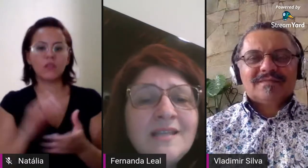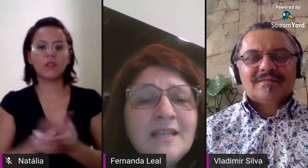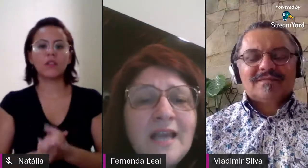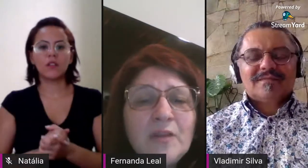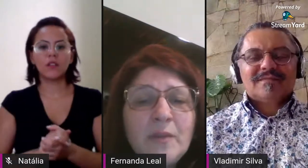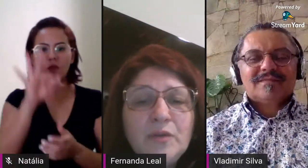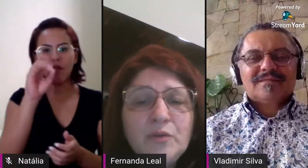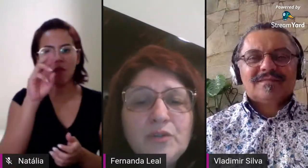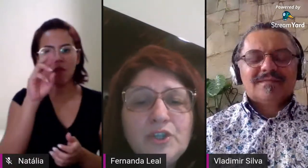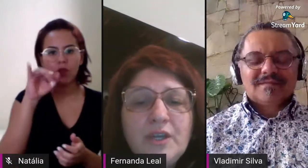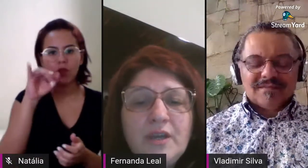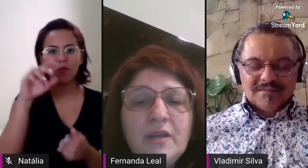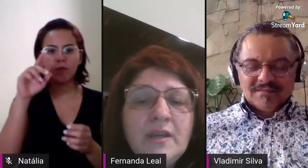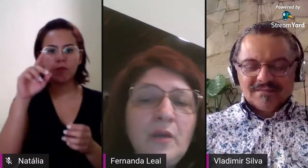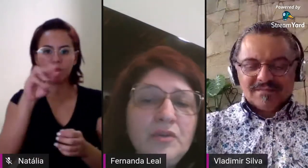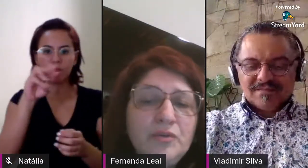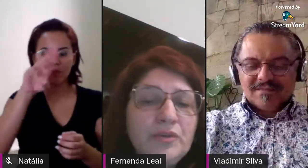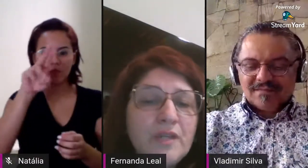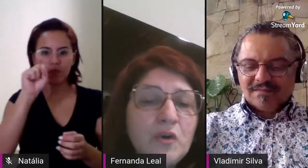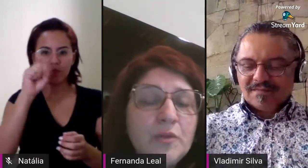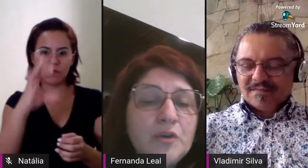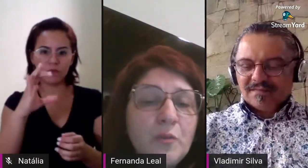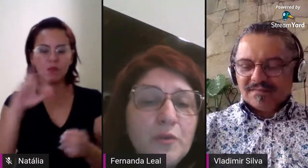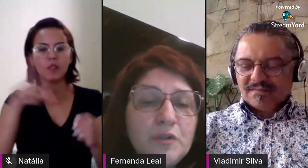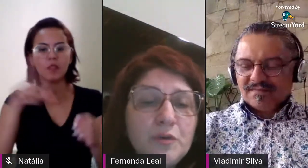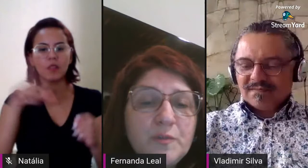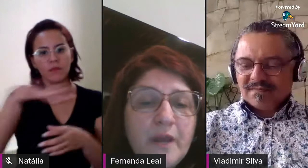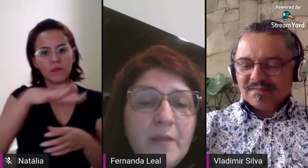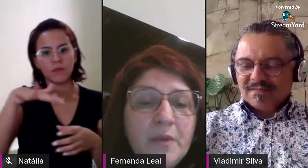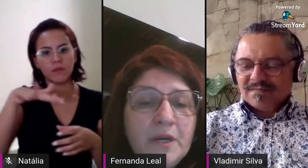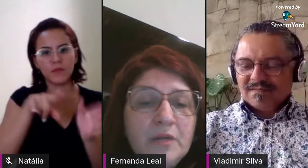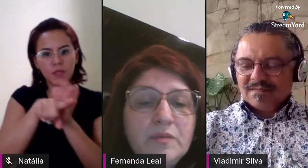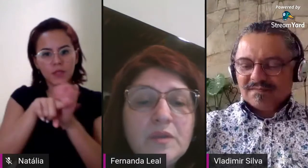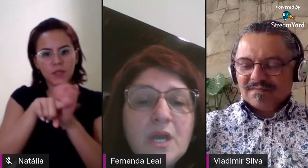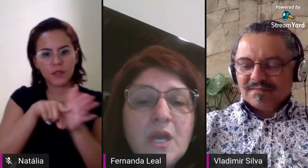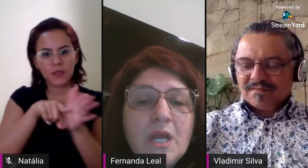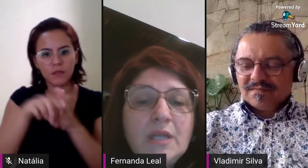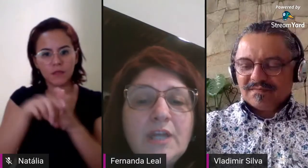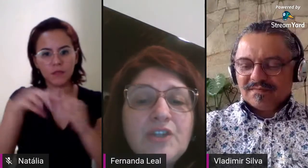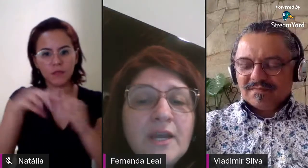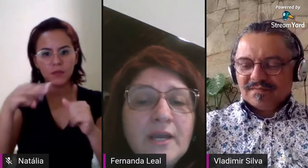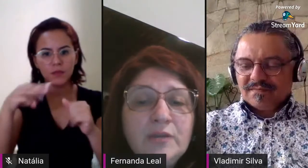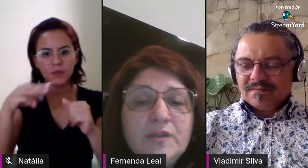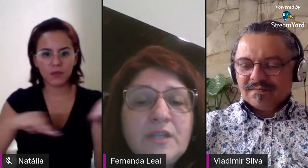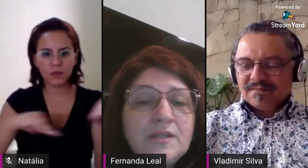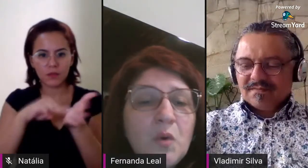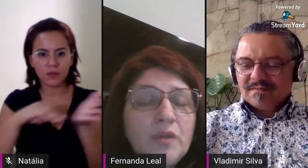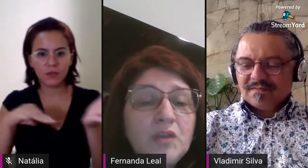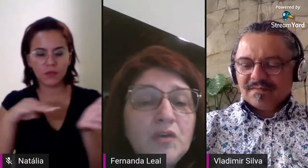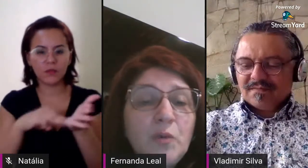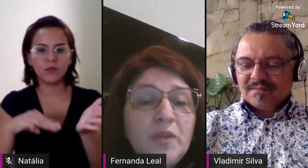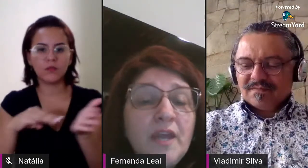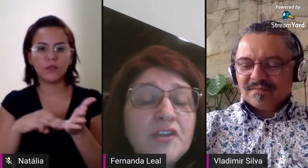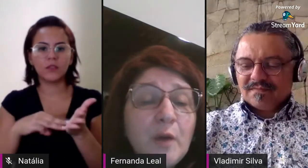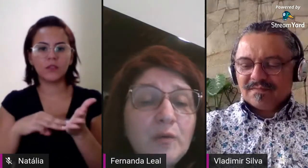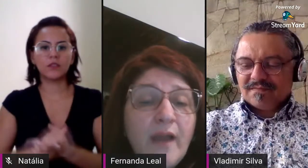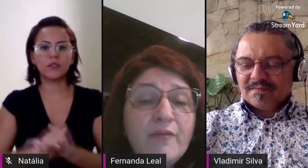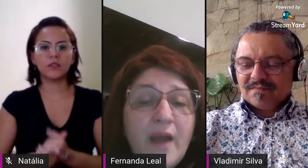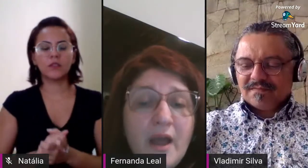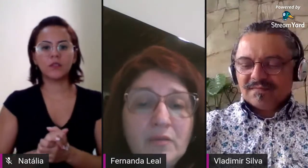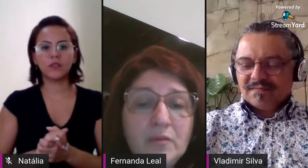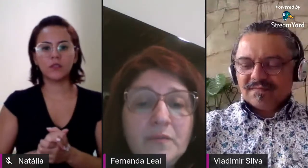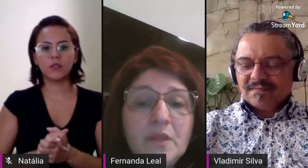tem se dedicado à metodologia e ao estudo das obras de compositores paraibanos, destacando-se nesse contexto o nome de